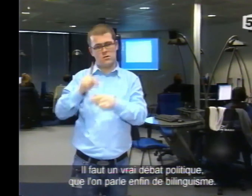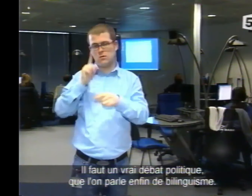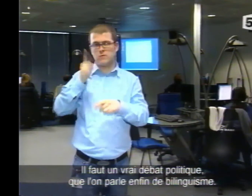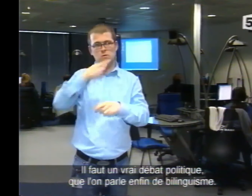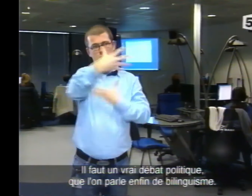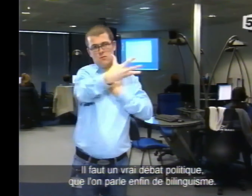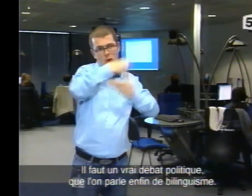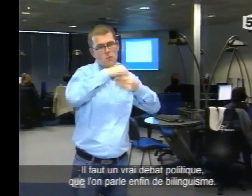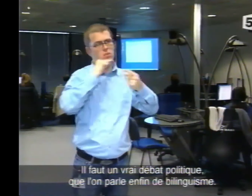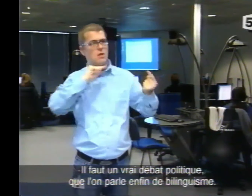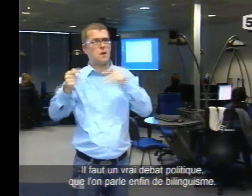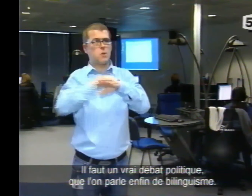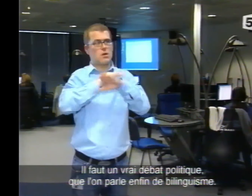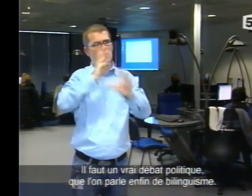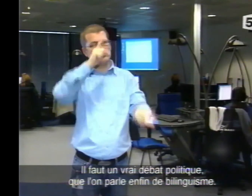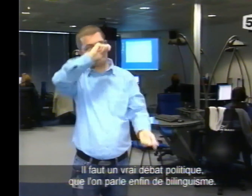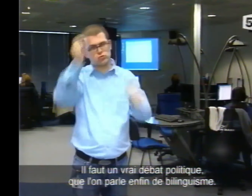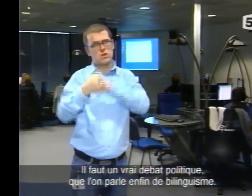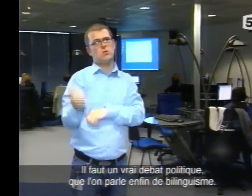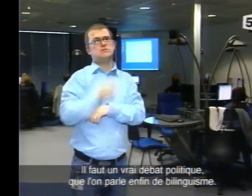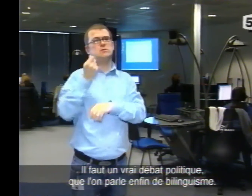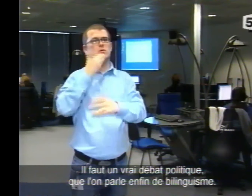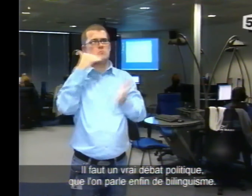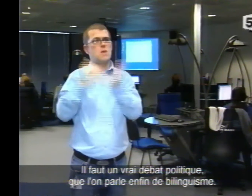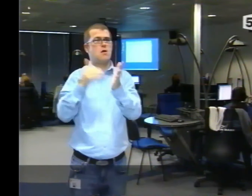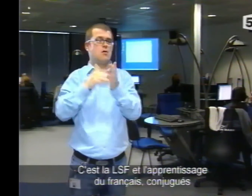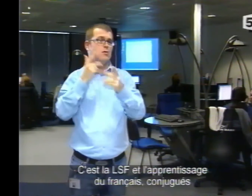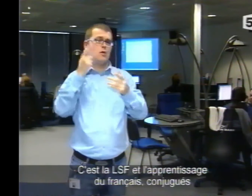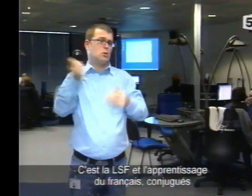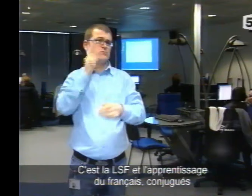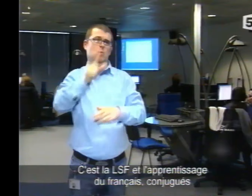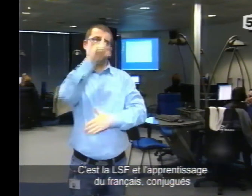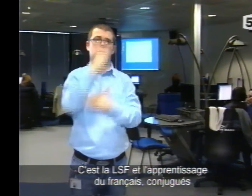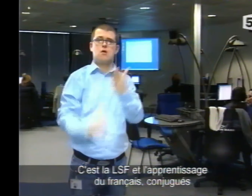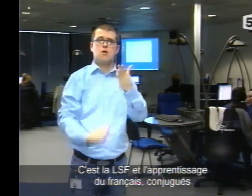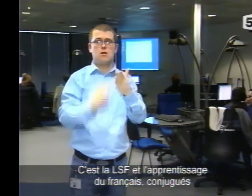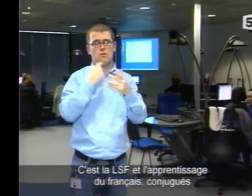qu'il y ait un vrai débat politique et que l'on parle enfin de bilinguisme, parce que c'est la langue des signes et la